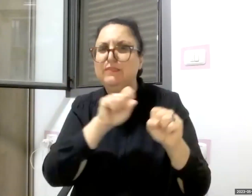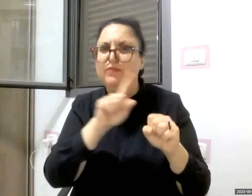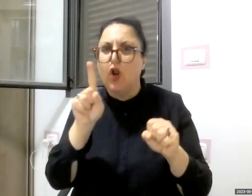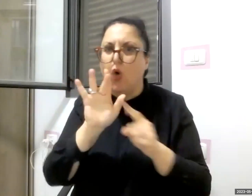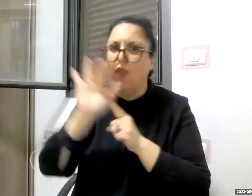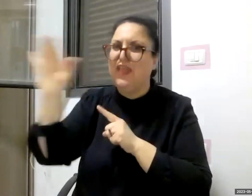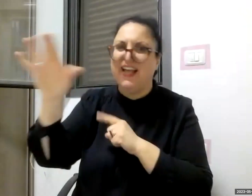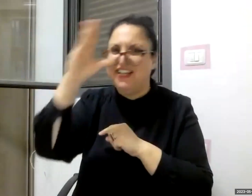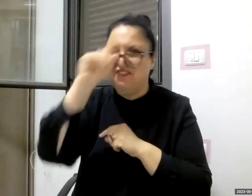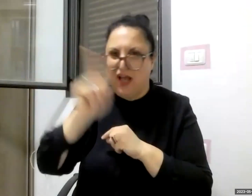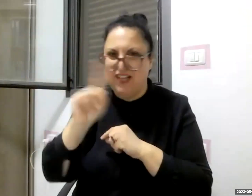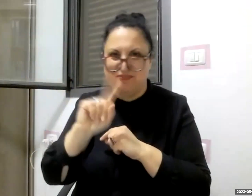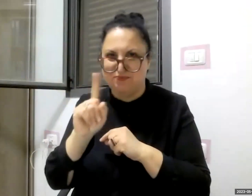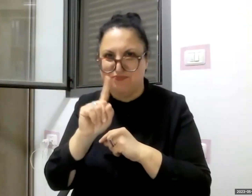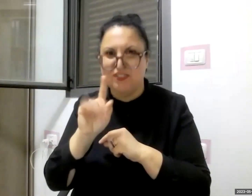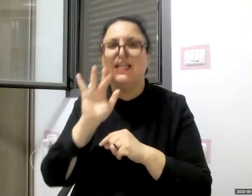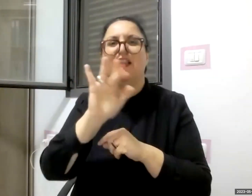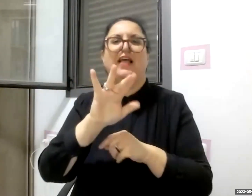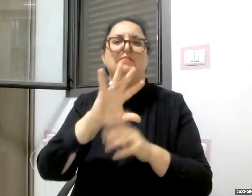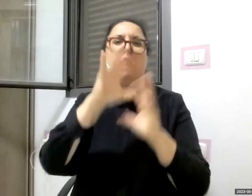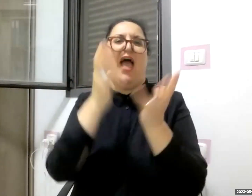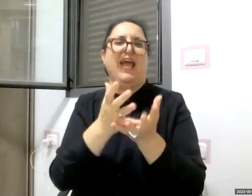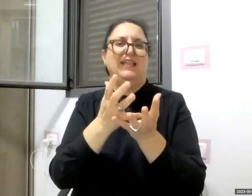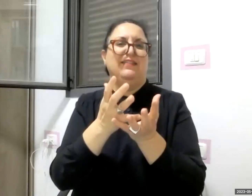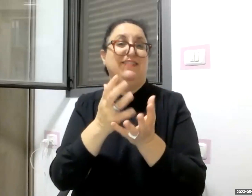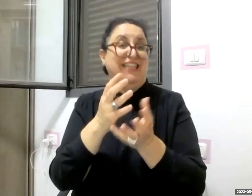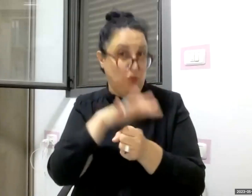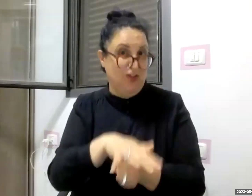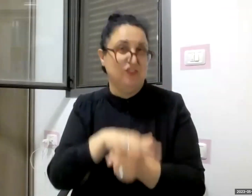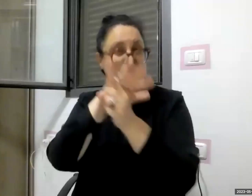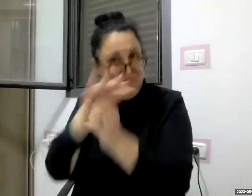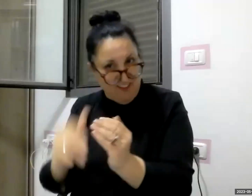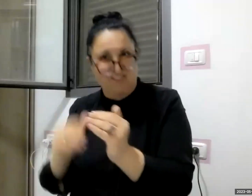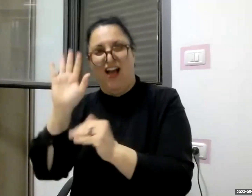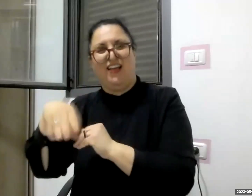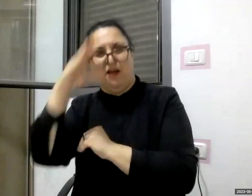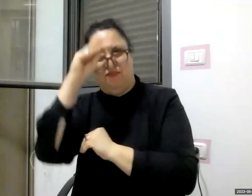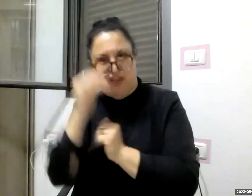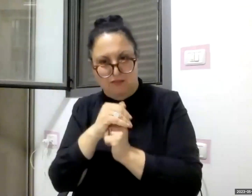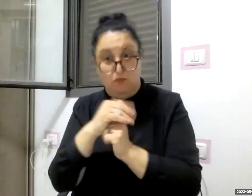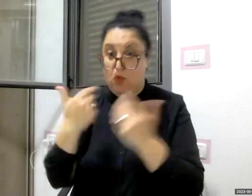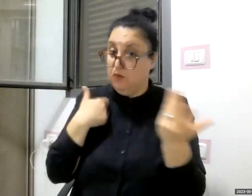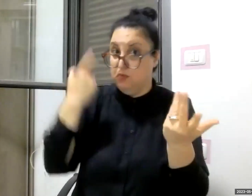אומרת שהפמיניזם הוא לא נגד הגברים אלא נגד מערכת הדיכוי